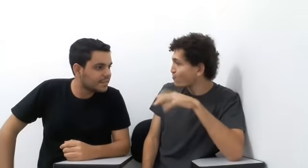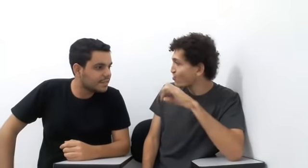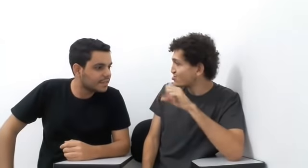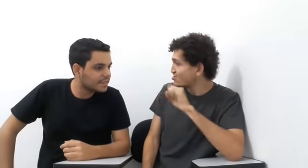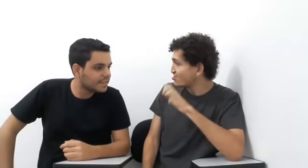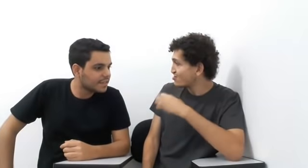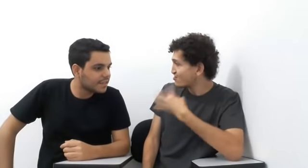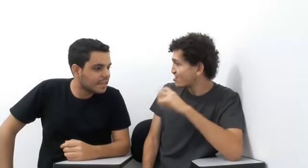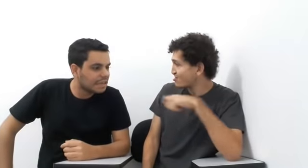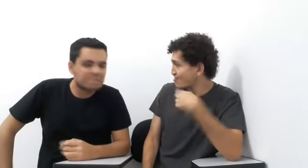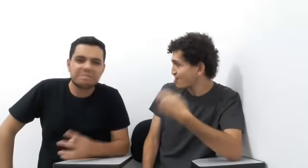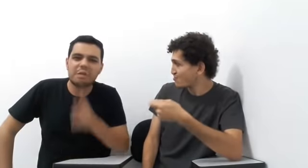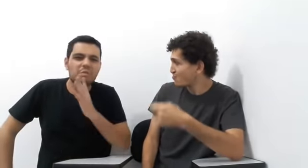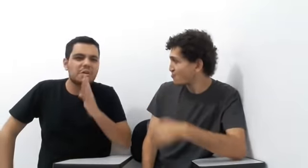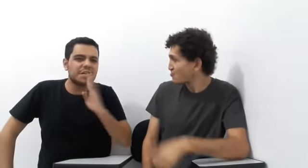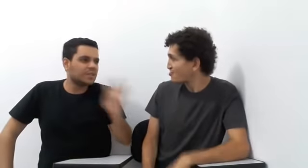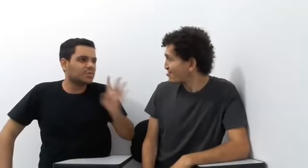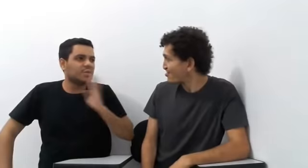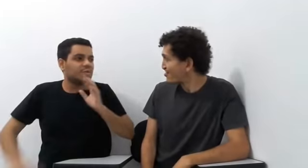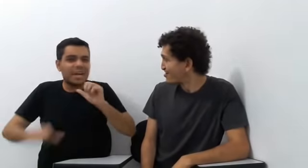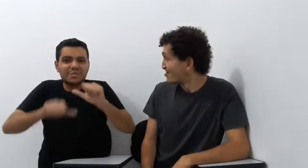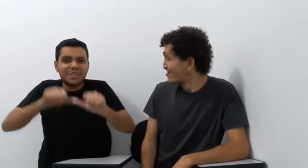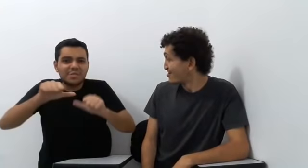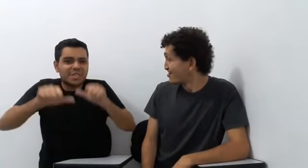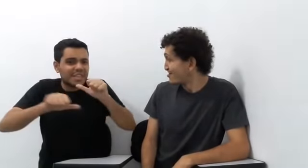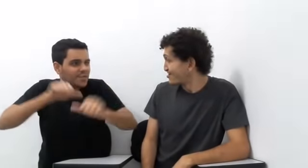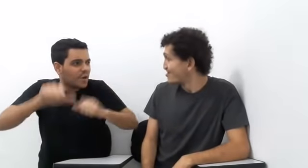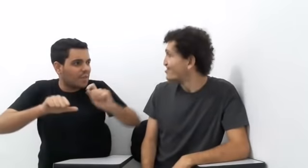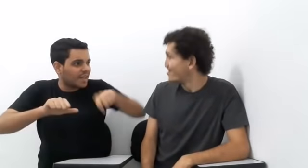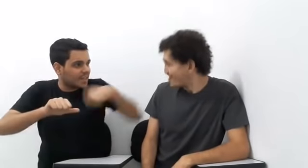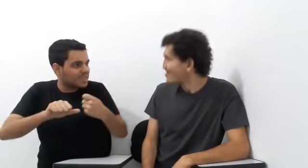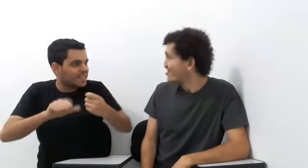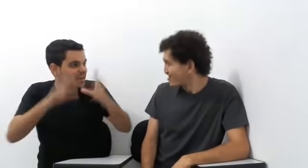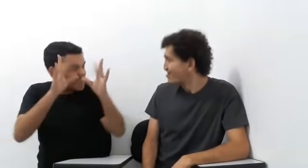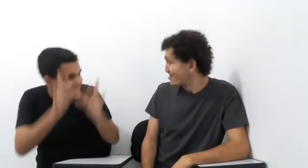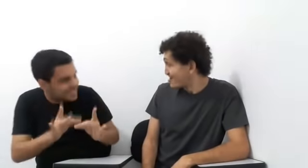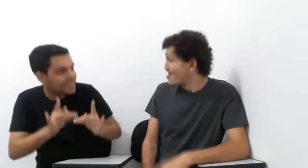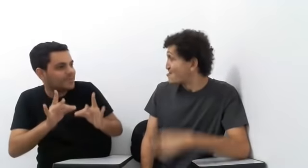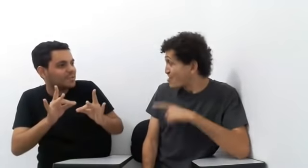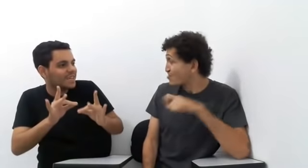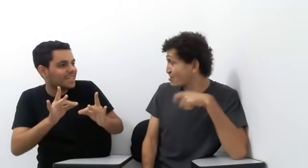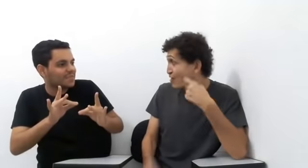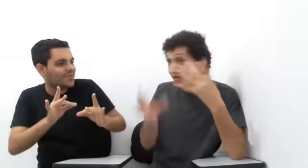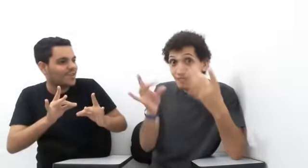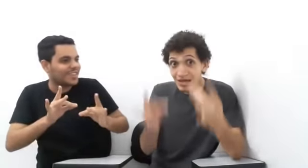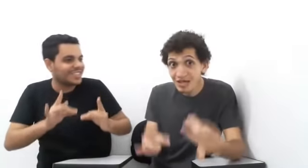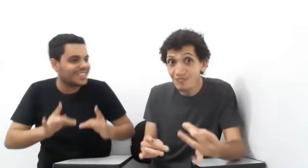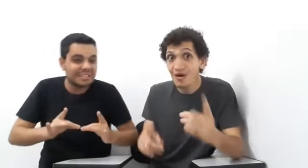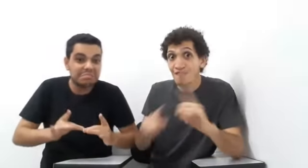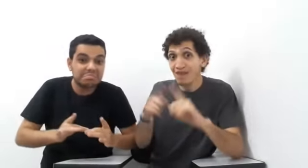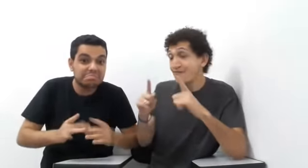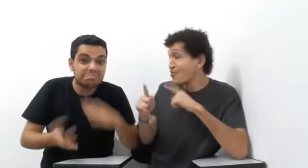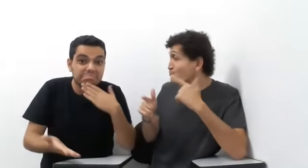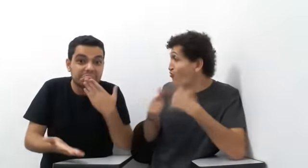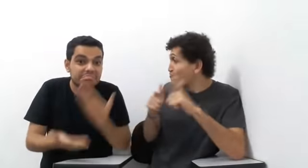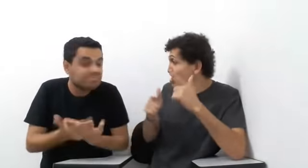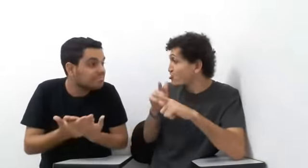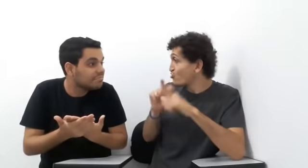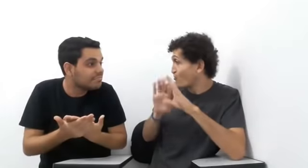metamorfose? Não conheço. Eu usaria o sinal de transformar. Tem um sinal específico de metamorfose? Vai ter um problema de